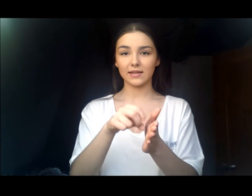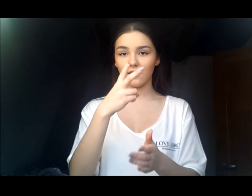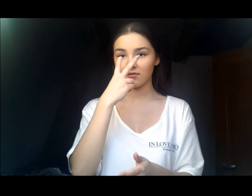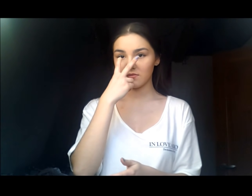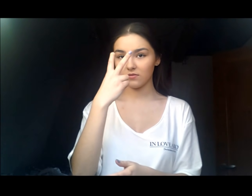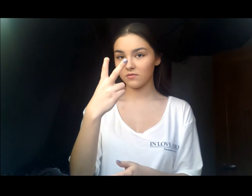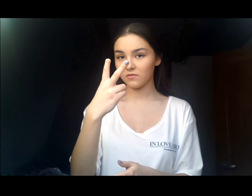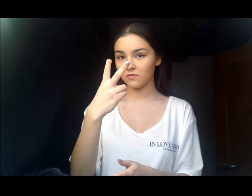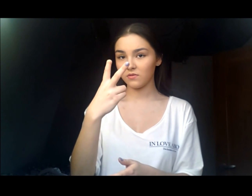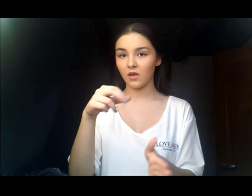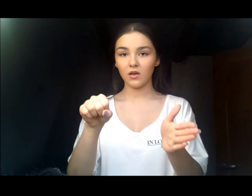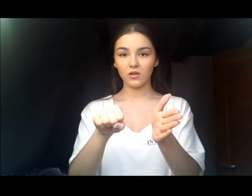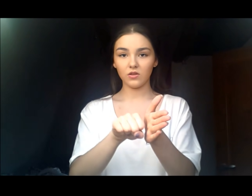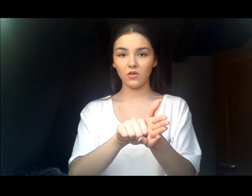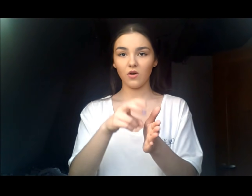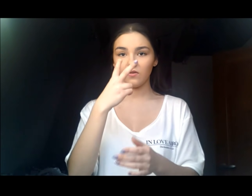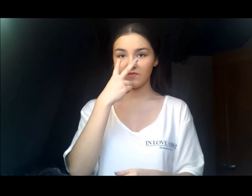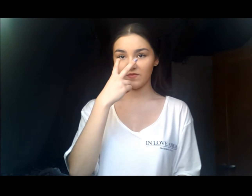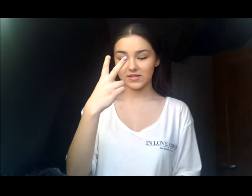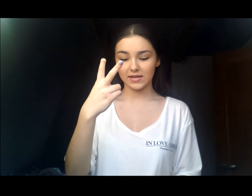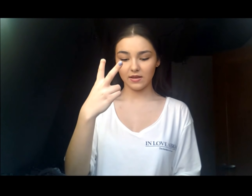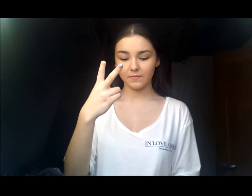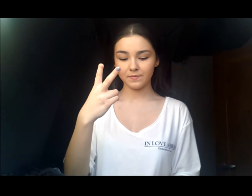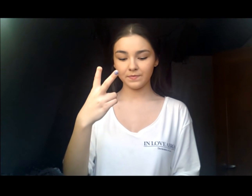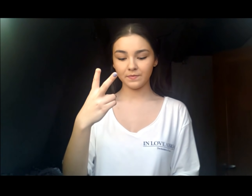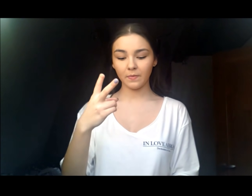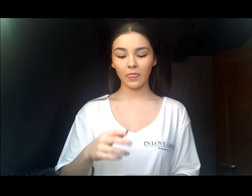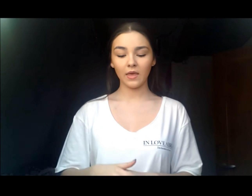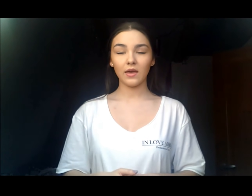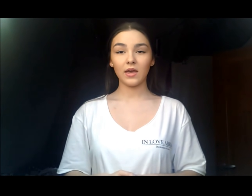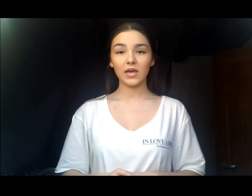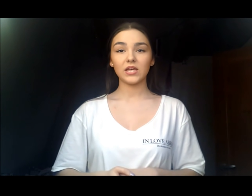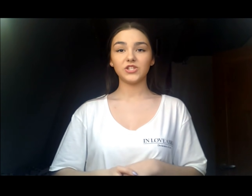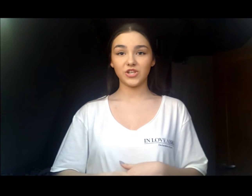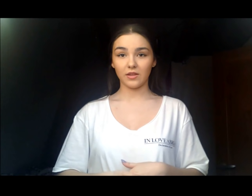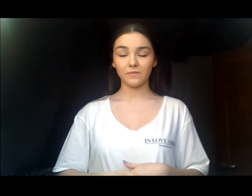widzenia. Do widzenia. Dzień.